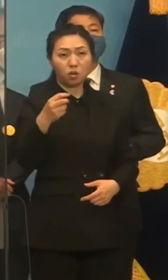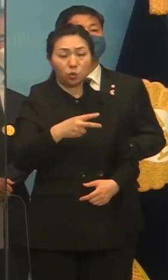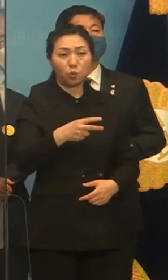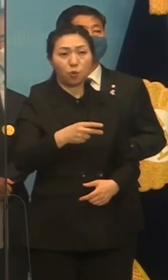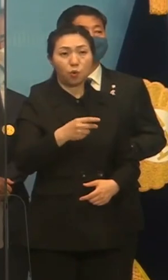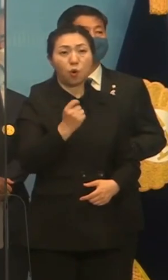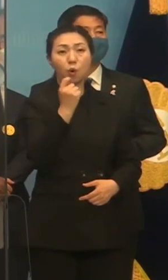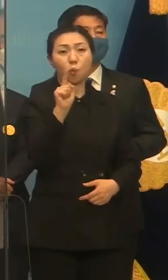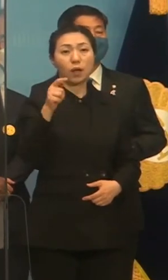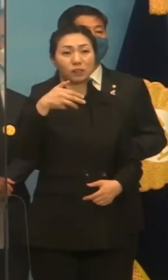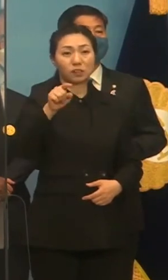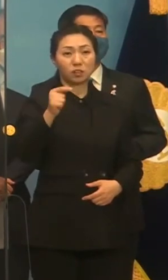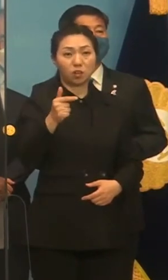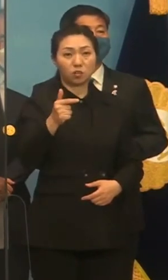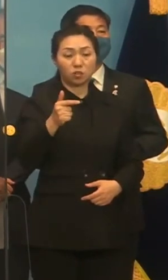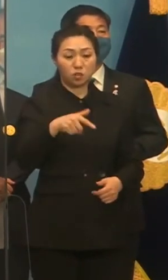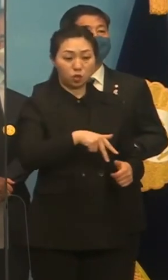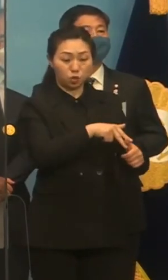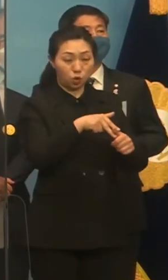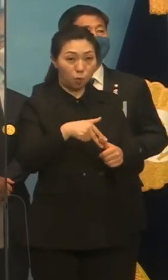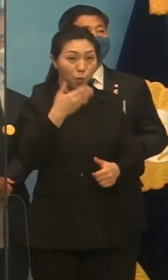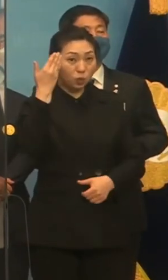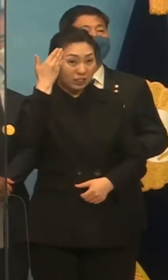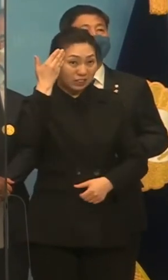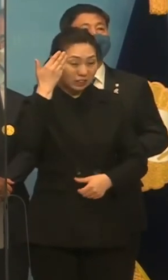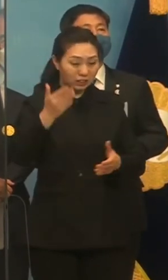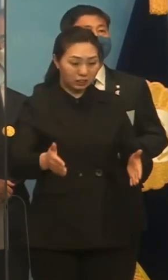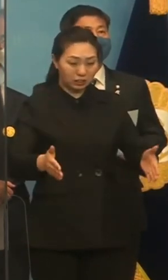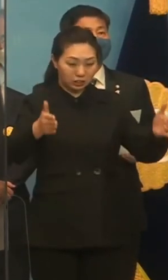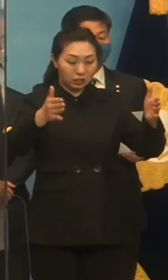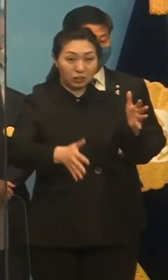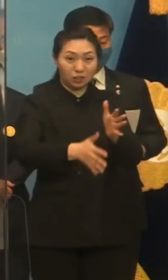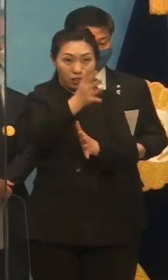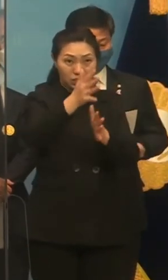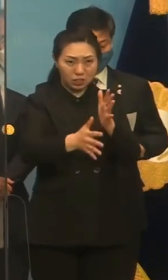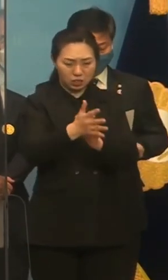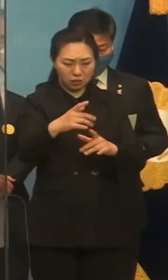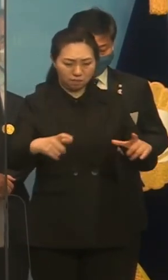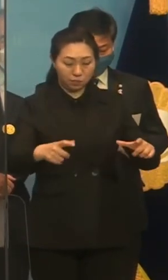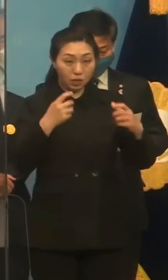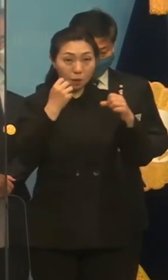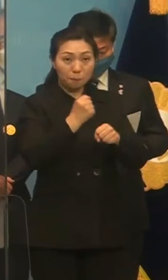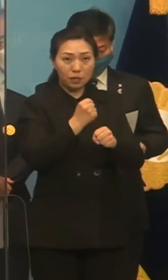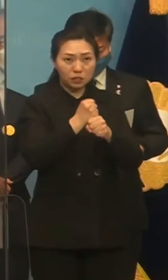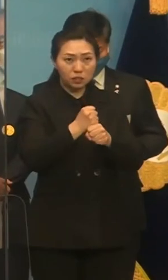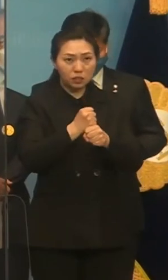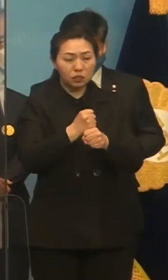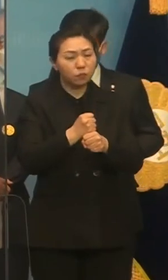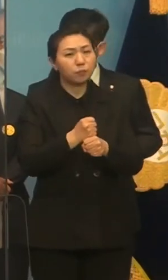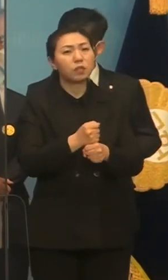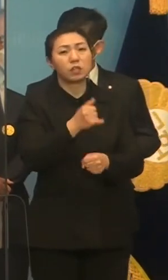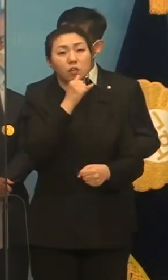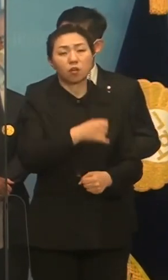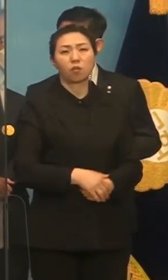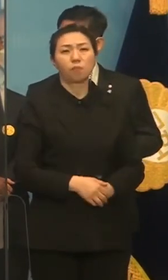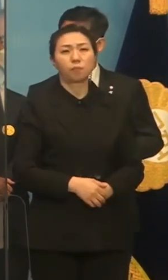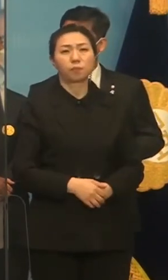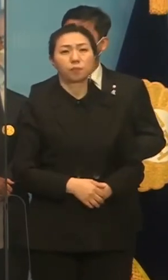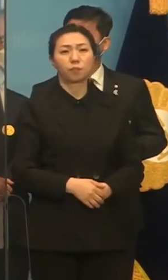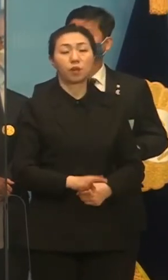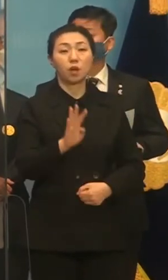경합 탐험이 있습니다 어 노동 혼자는 쌓은 어이 내 몸이 개인들의